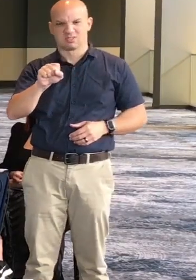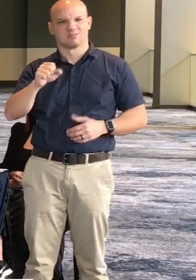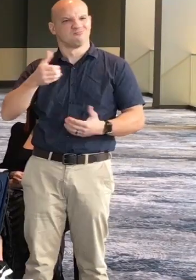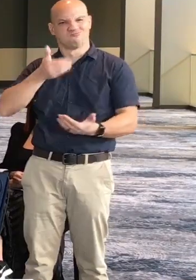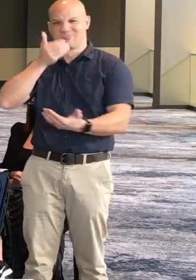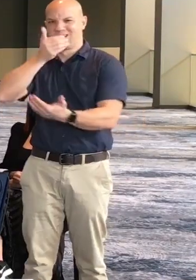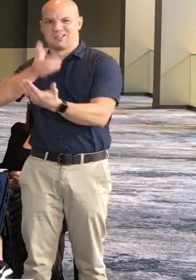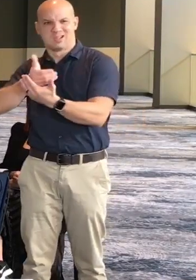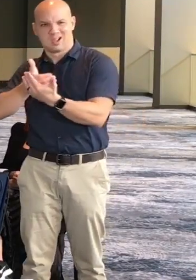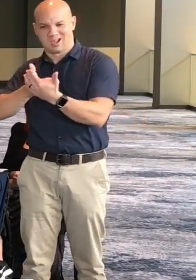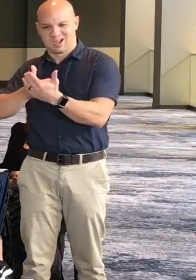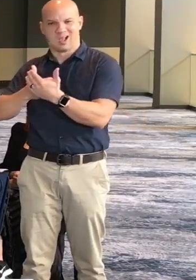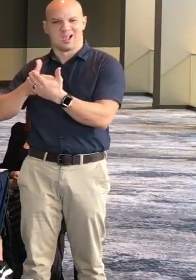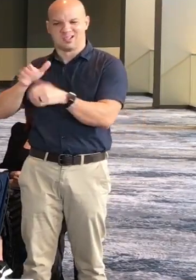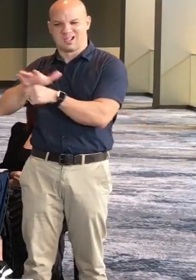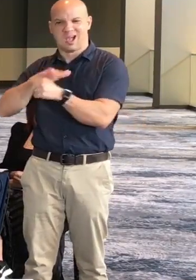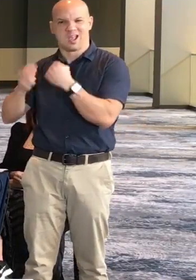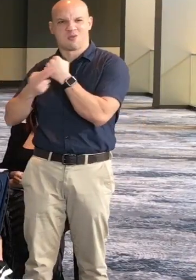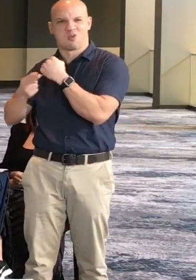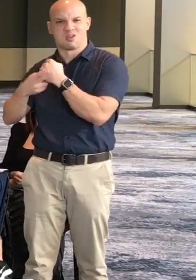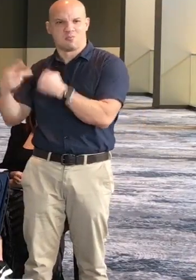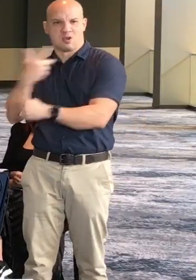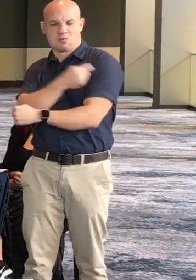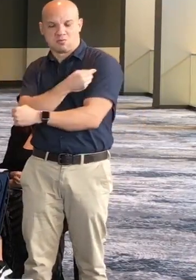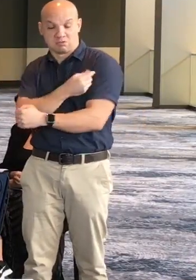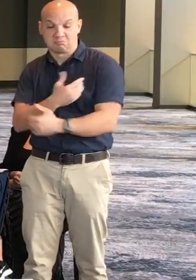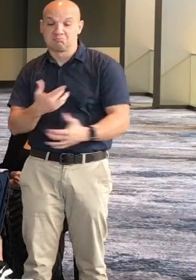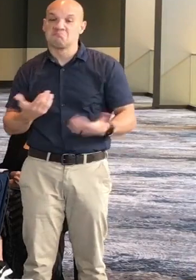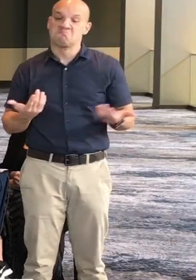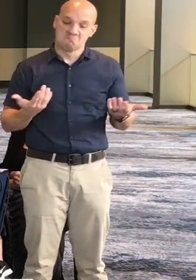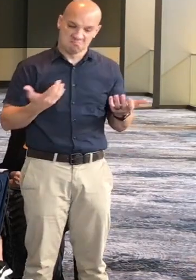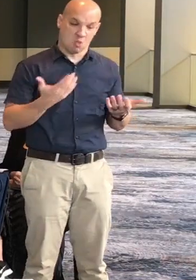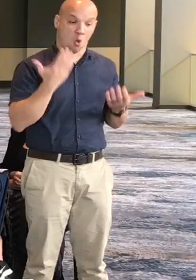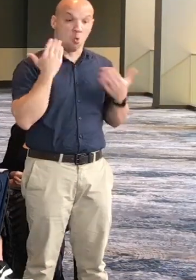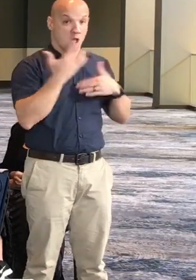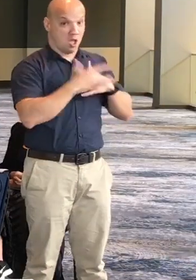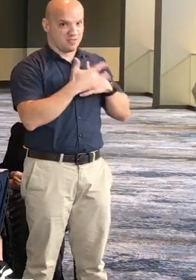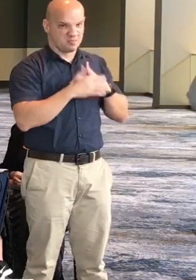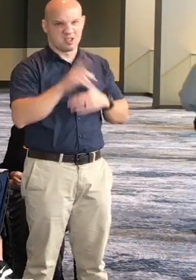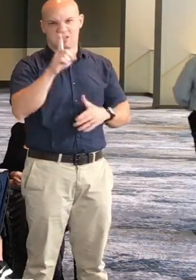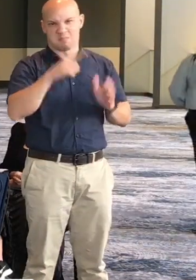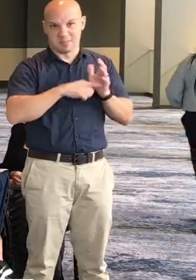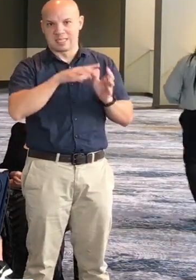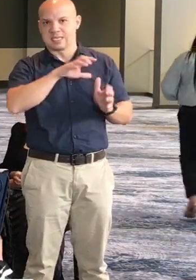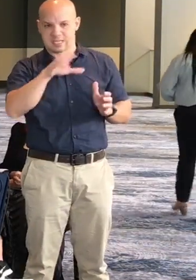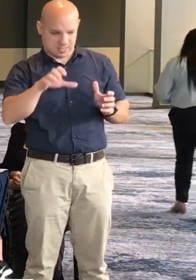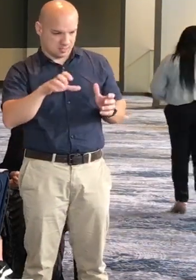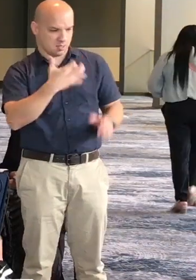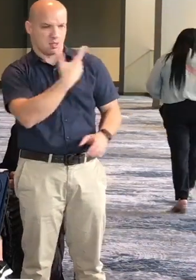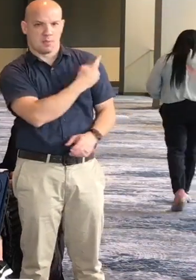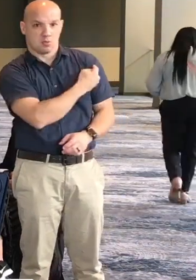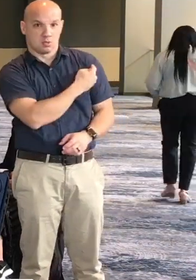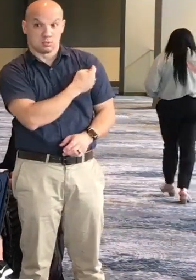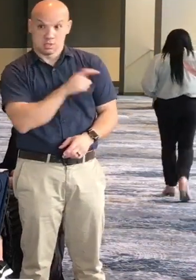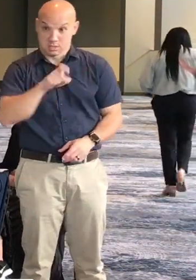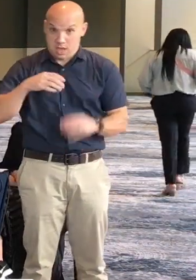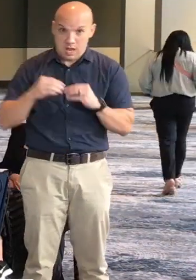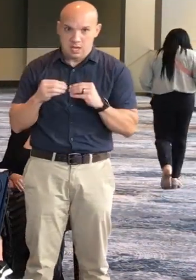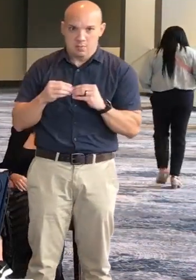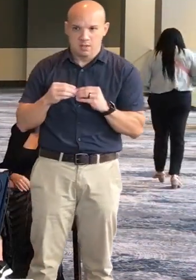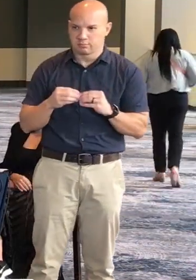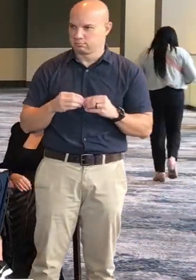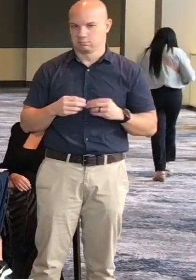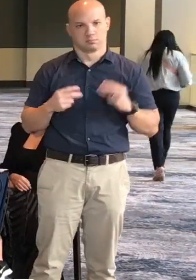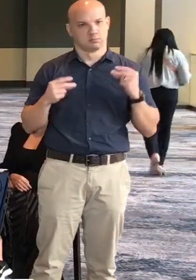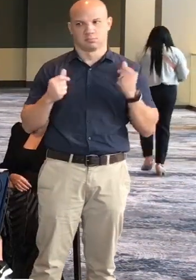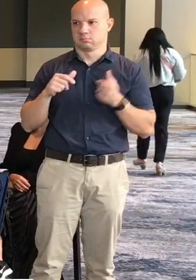vacunas. Vamos a comenzar con un inventario de unas aproximadamente 1.500 dosis, pero si hace falta que lleguen más,